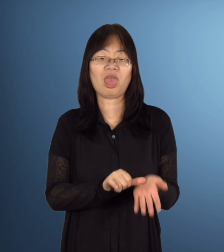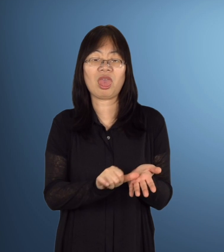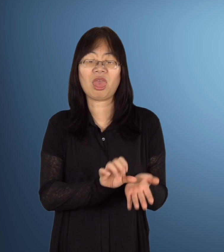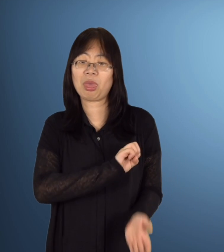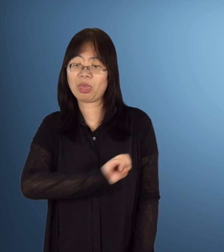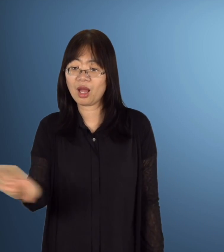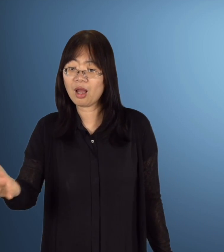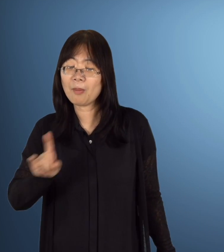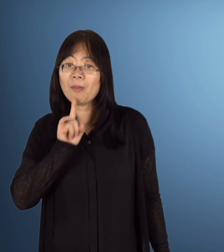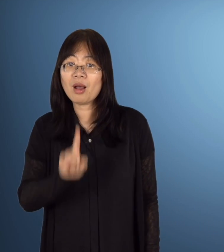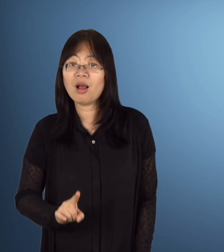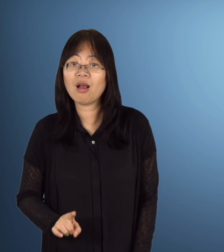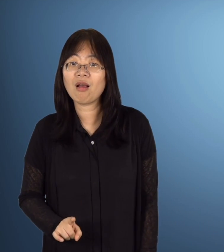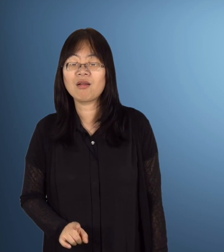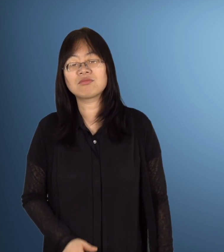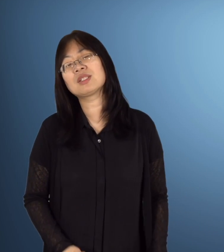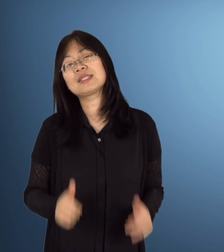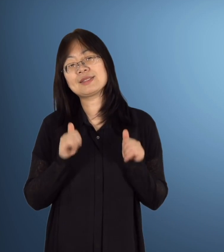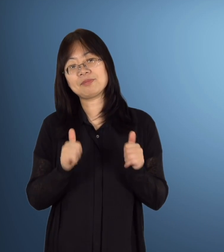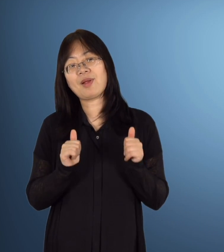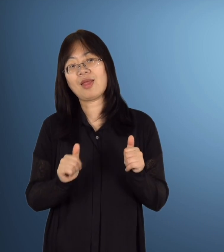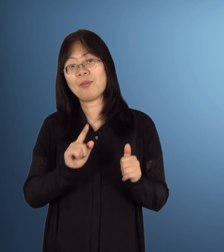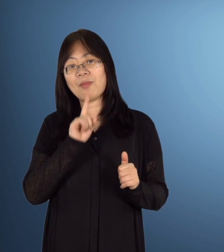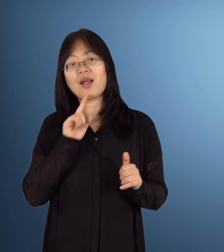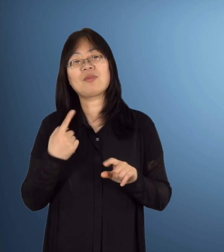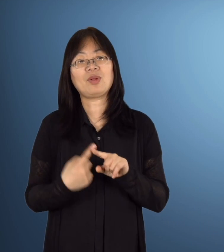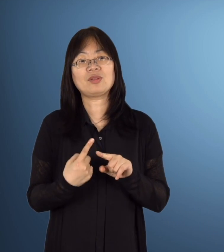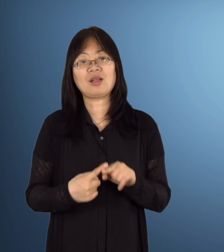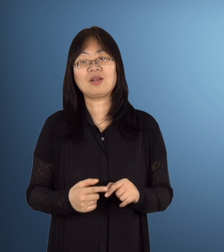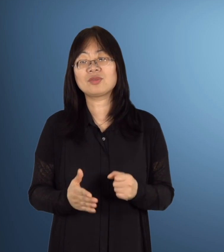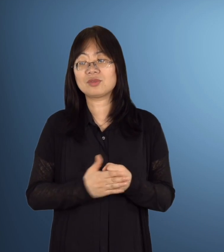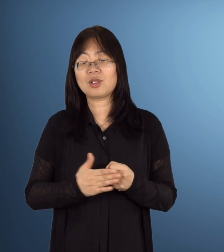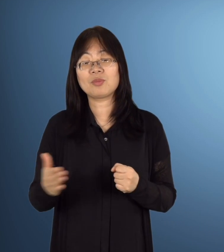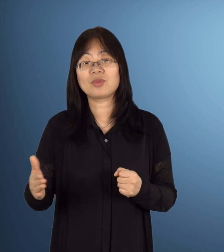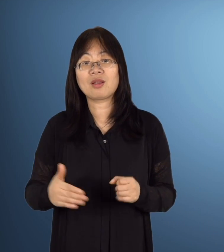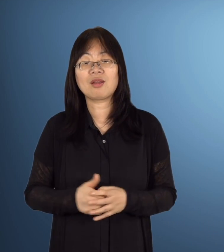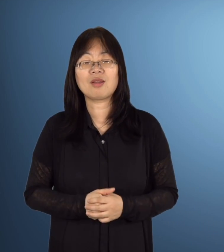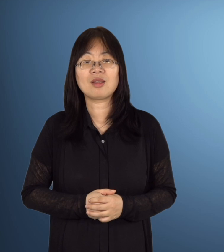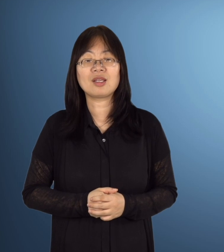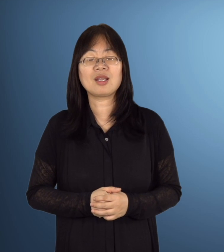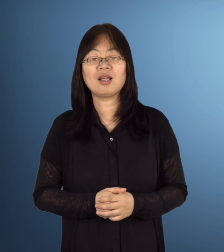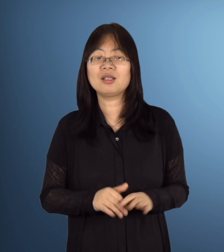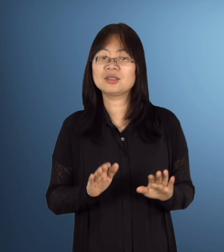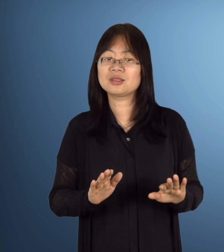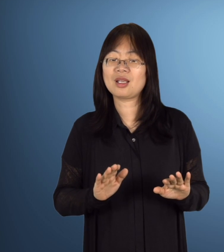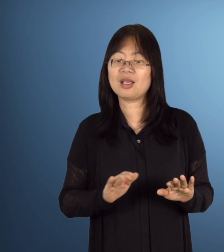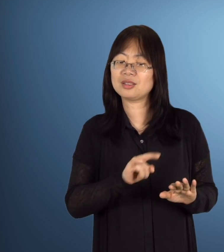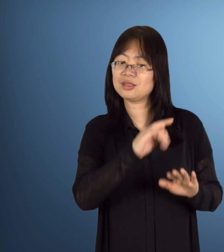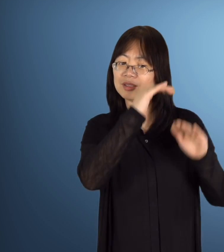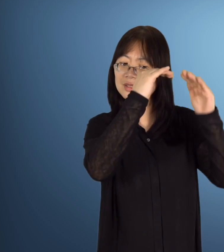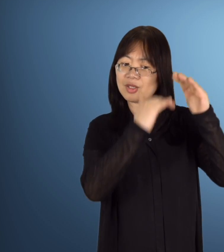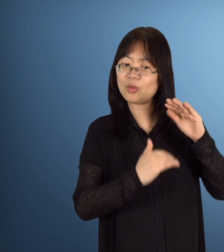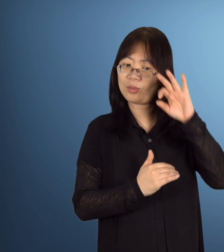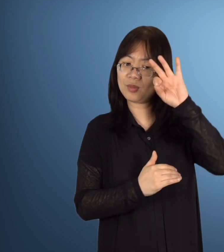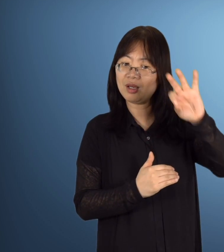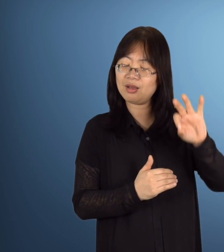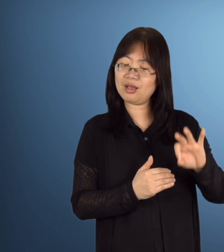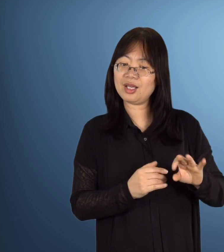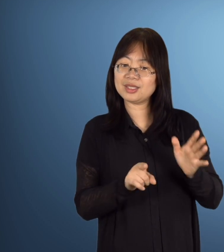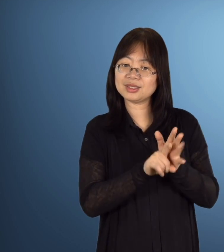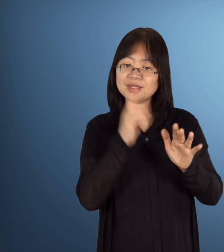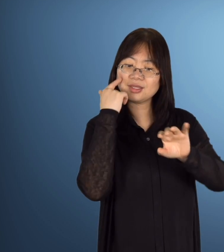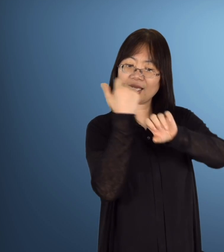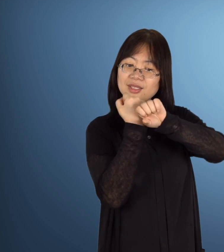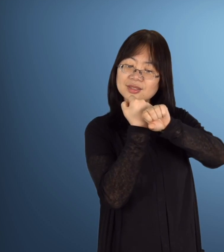제거한다는 말은 심판해 버리겠다 그 말 아니에요. 그렇죠? 그래서 이제 이 본문이 사실은